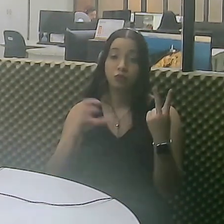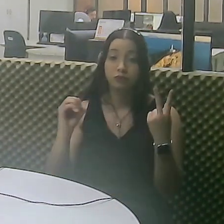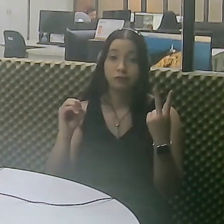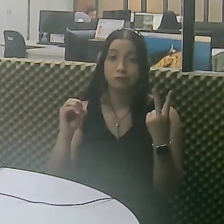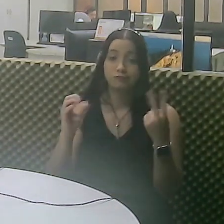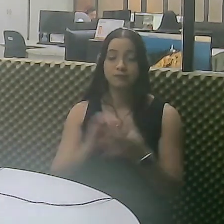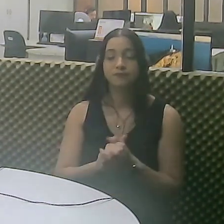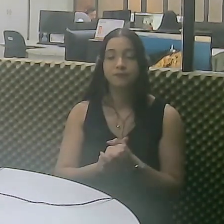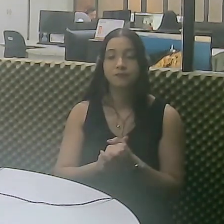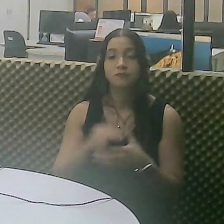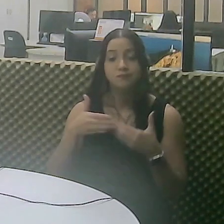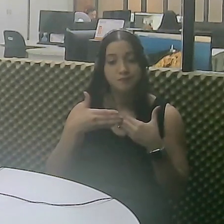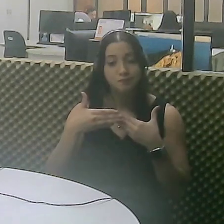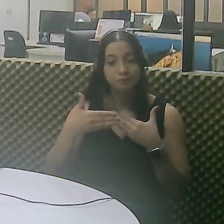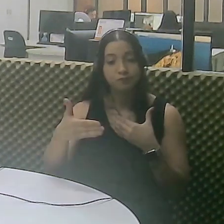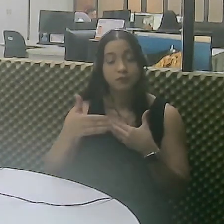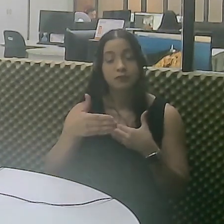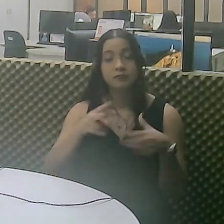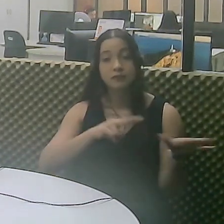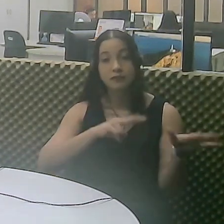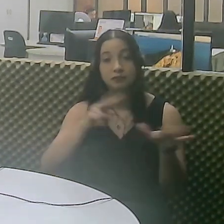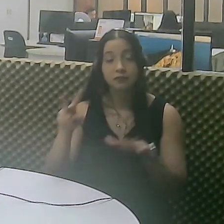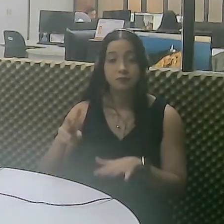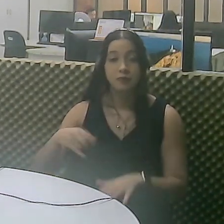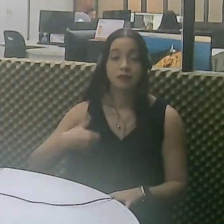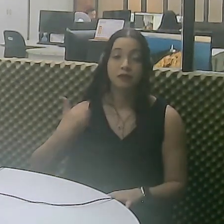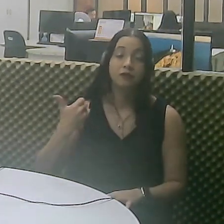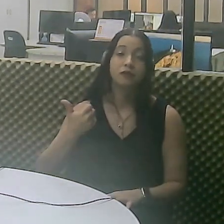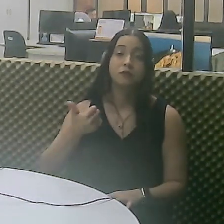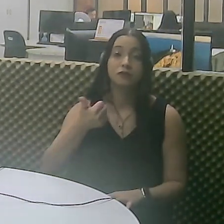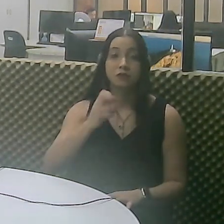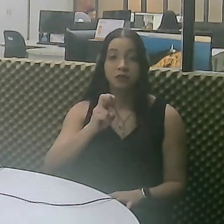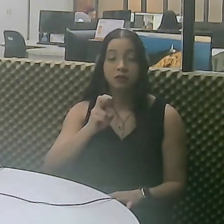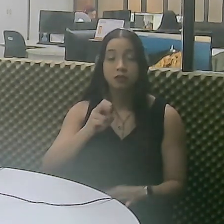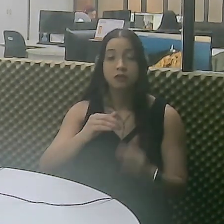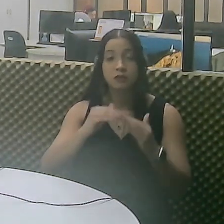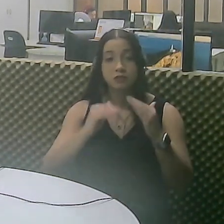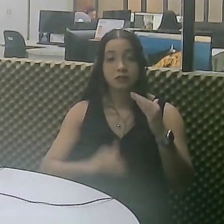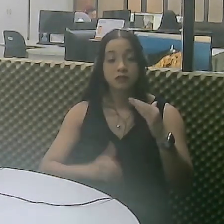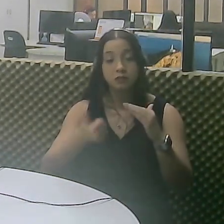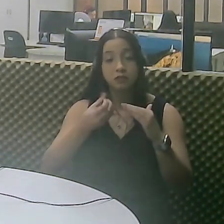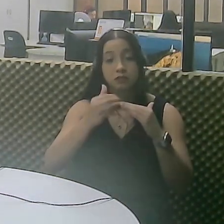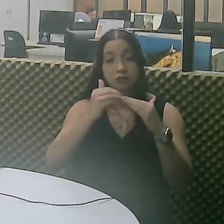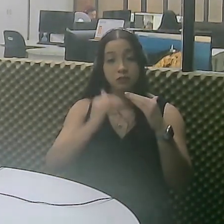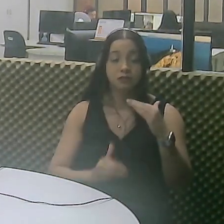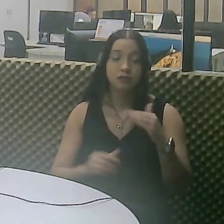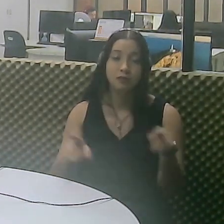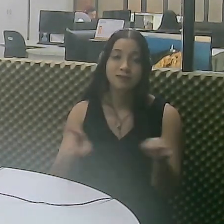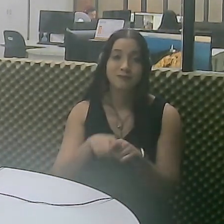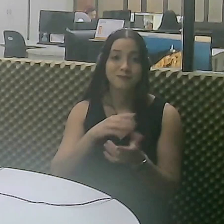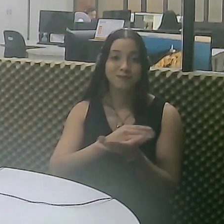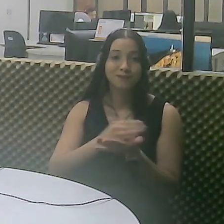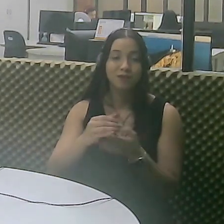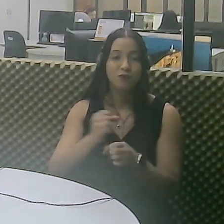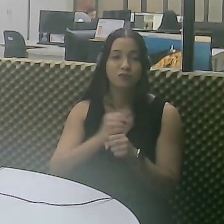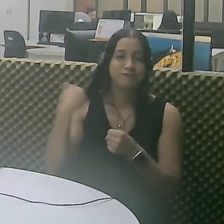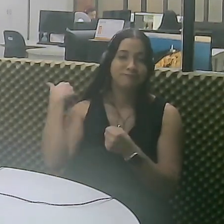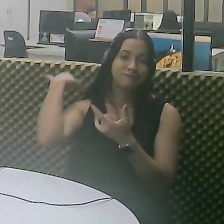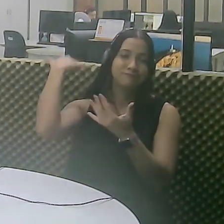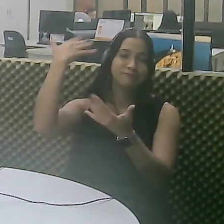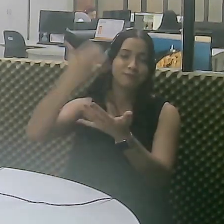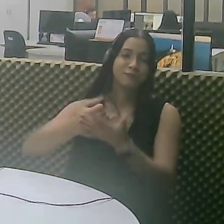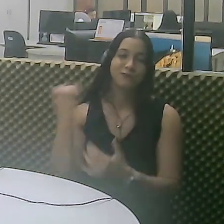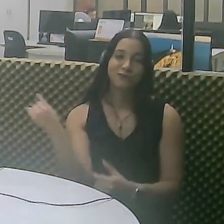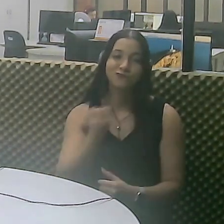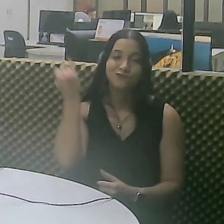2-0. Nas próximas semanas, as equipes Sub-15 e Sub-16 também farão suas estreias. Nos últimos anos, a FUTEL tem conquistado